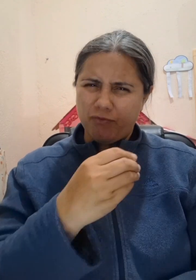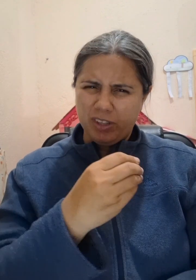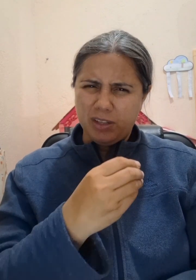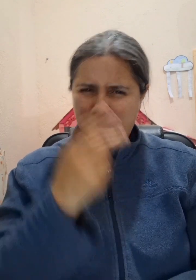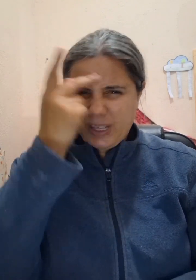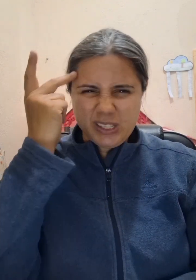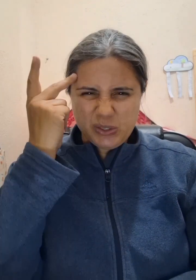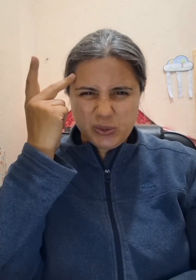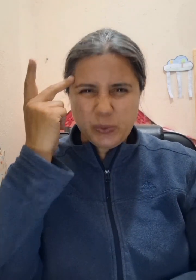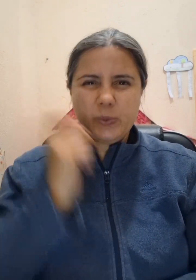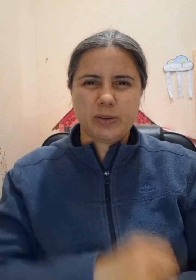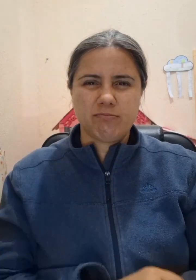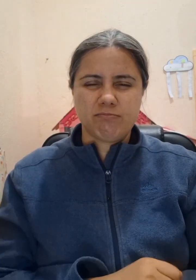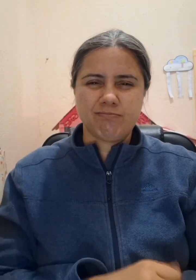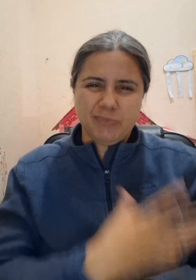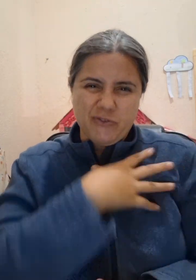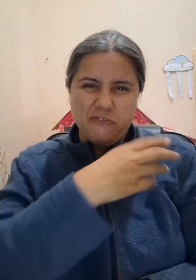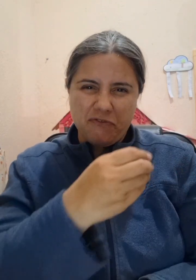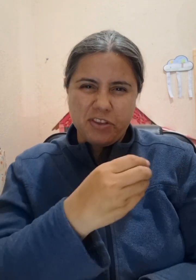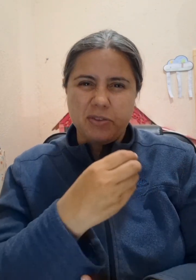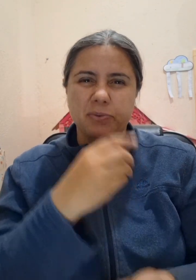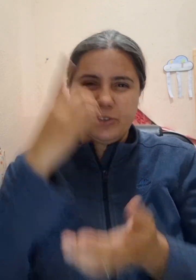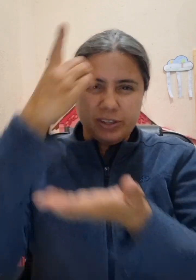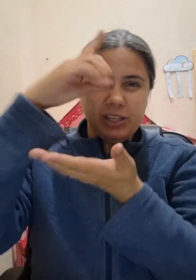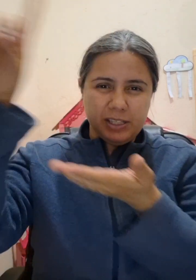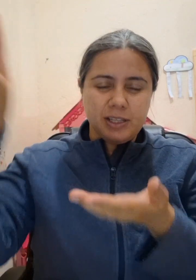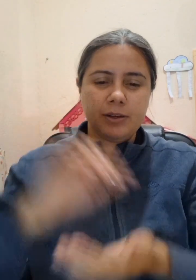O Filho de Deus, a pessoa, Filho de Deus,